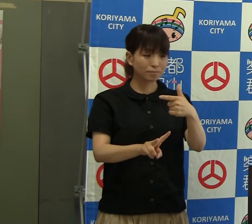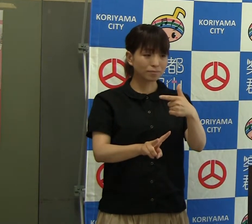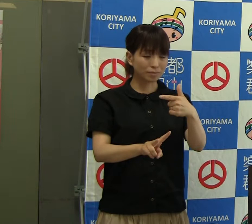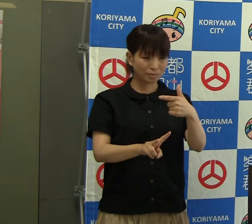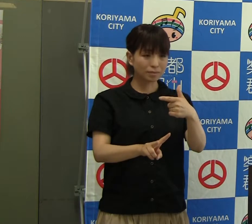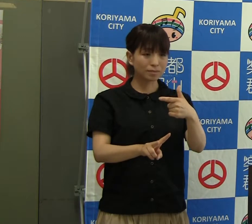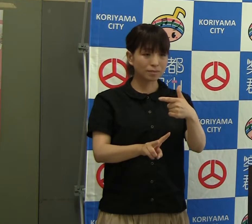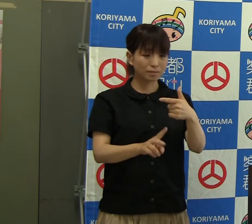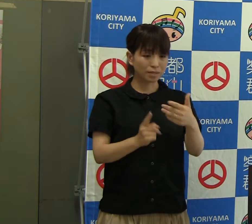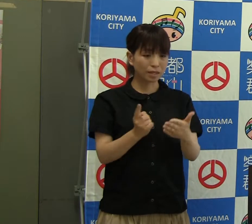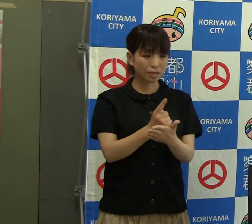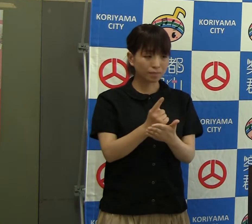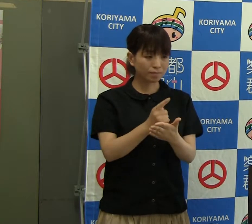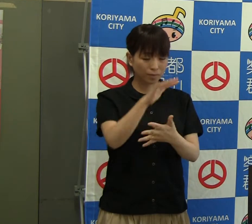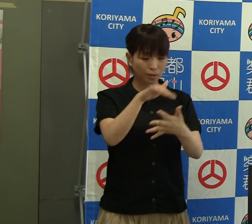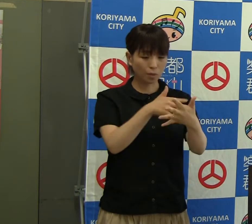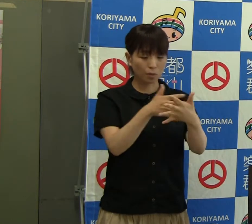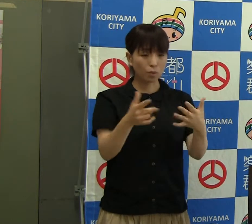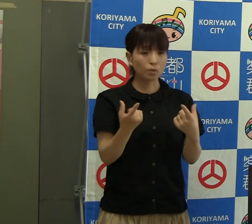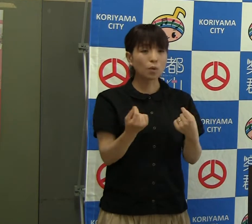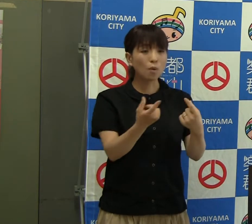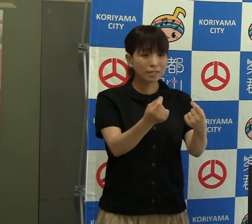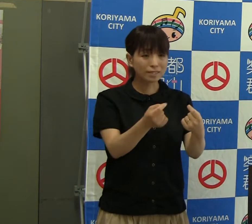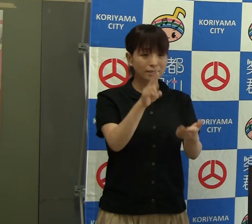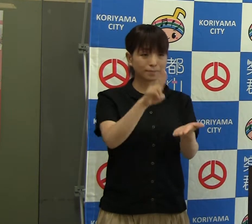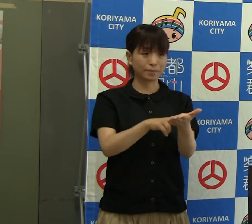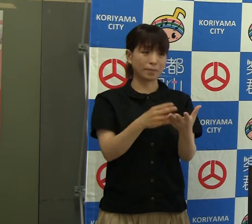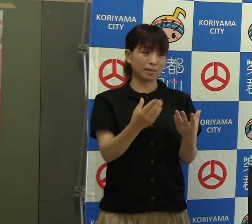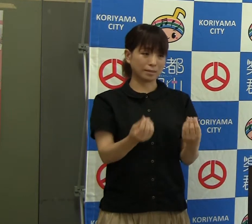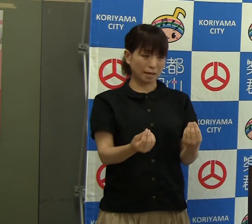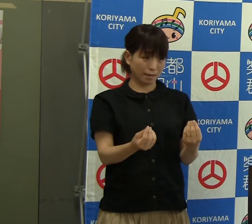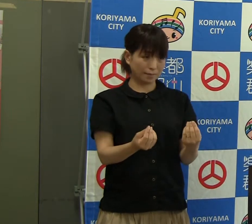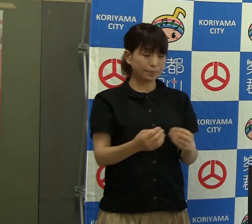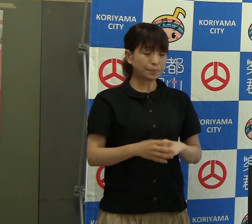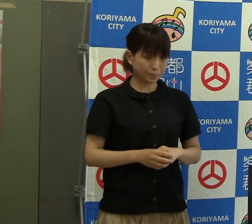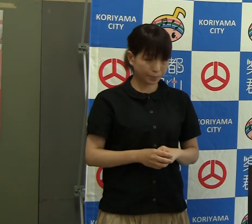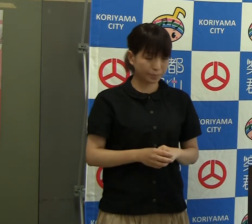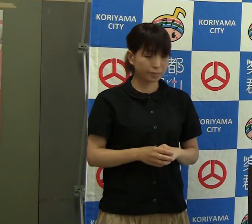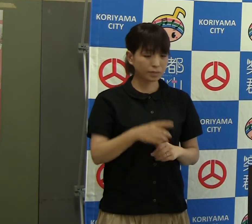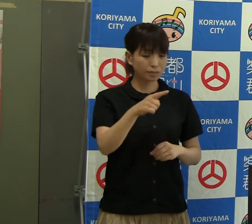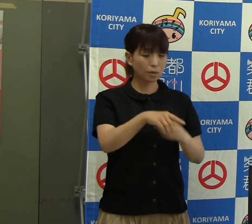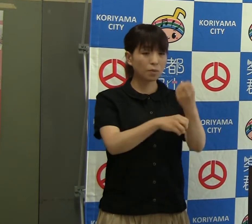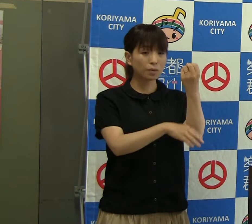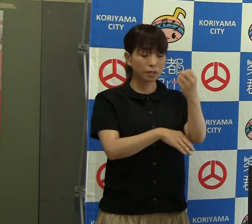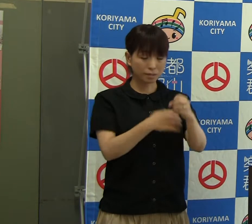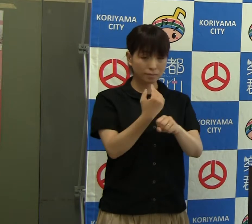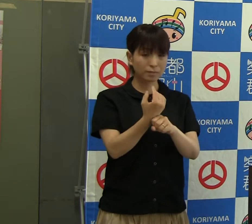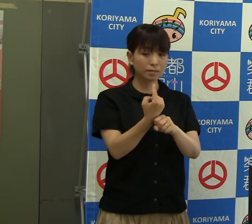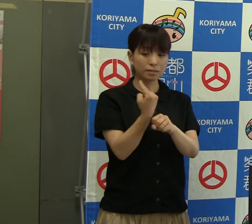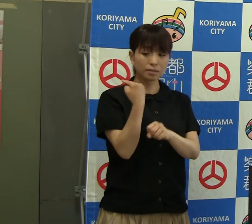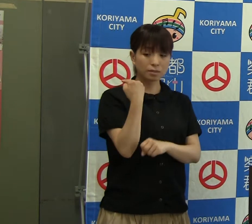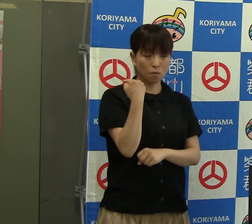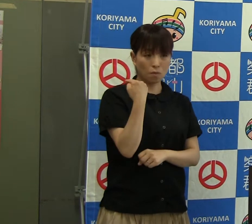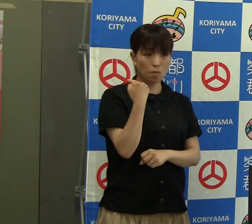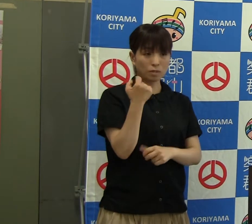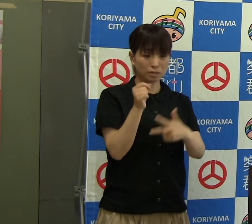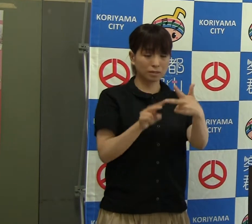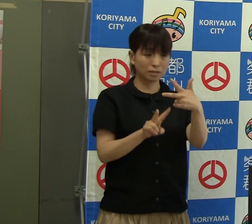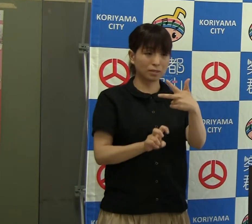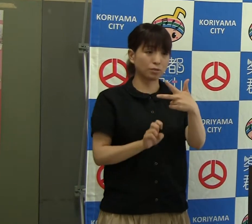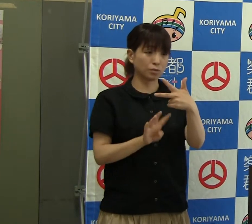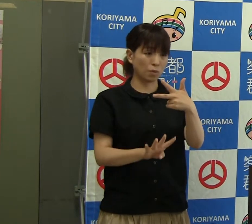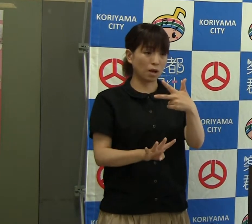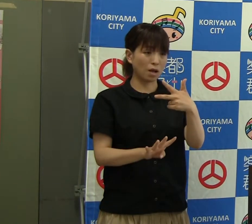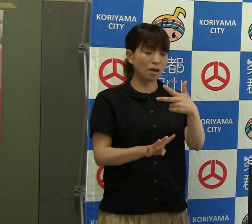している表の1の通り決定いたしました。これを受けまして昨日24日に 五百部